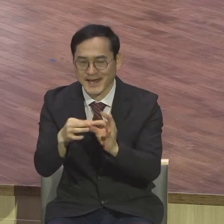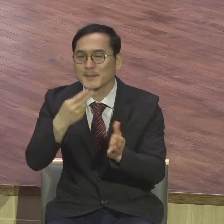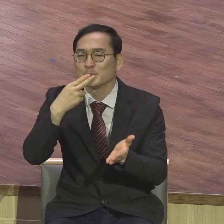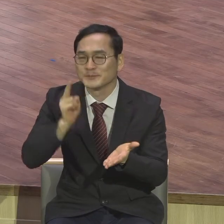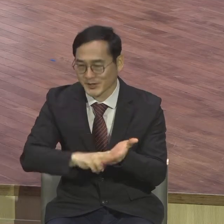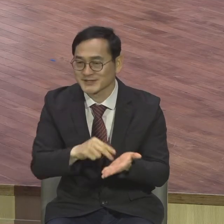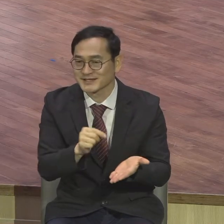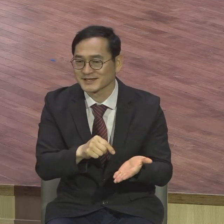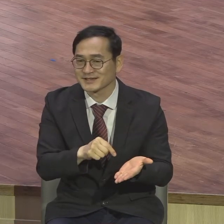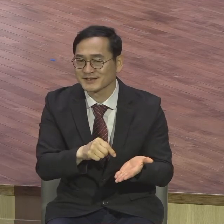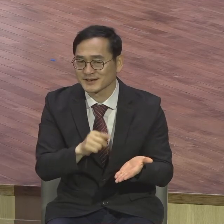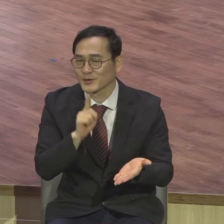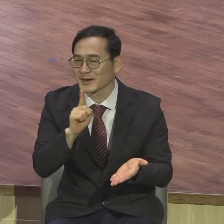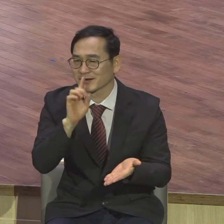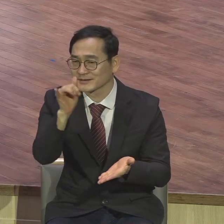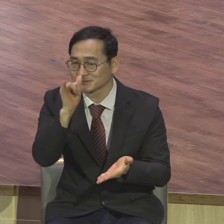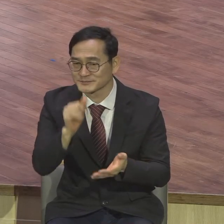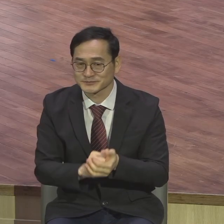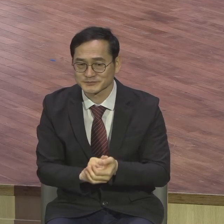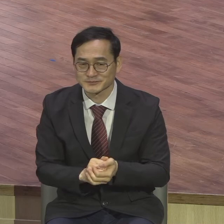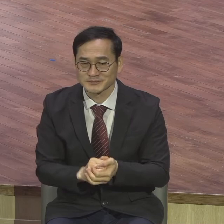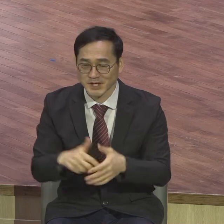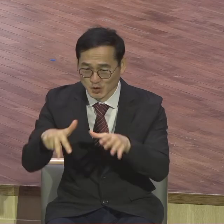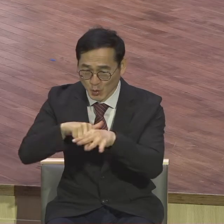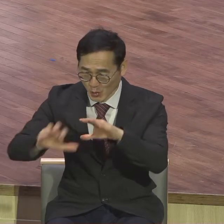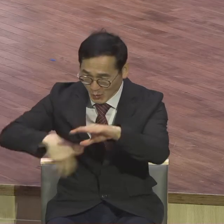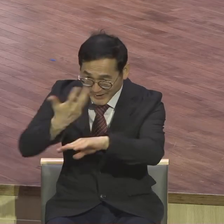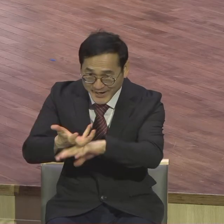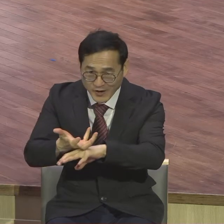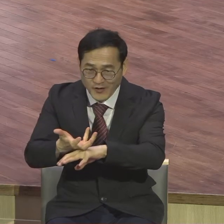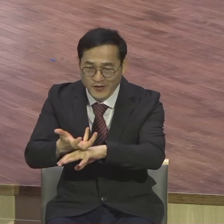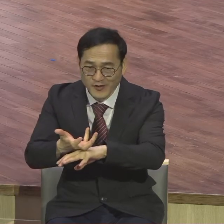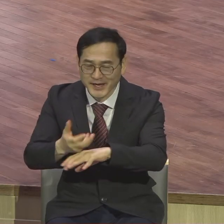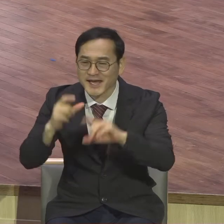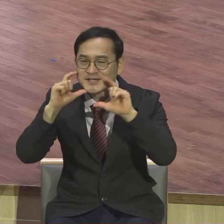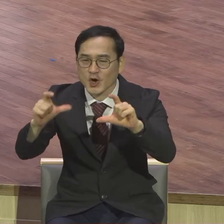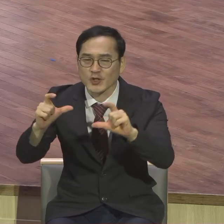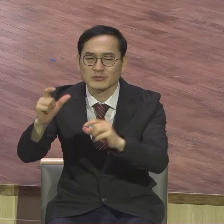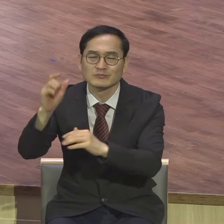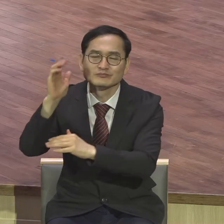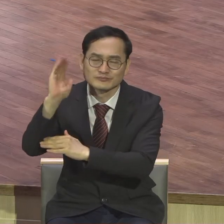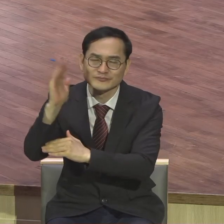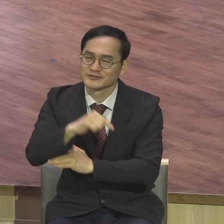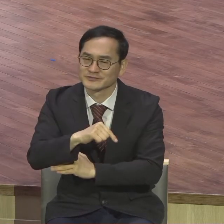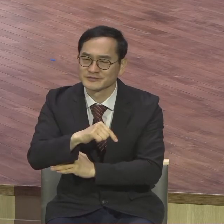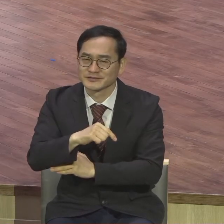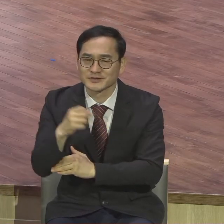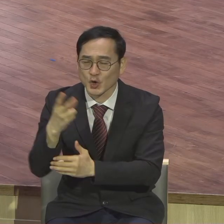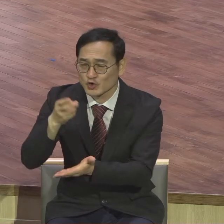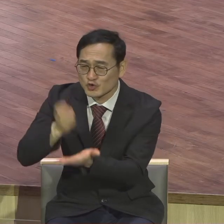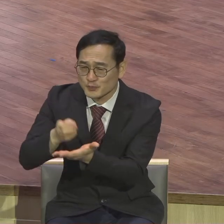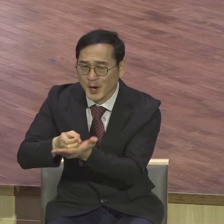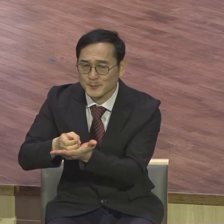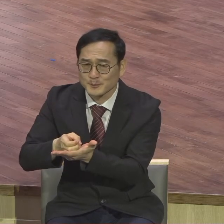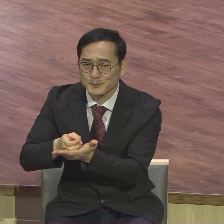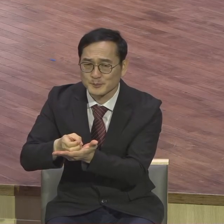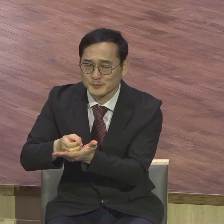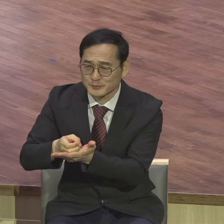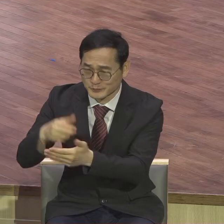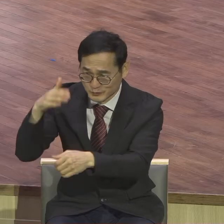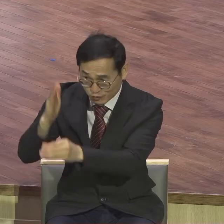해방, 종교개혁의 선언물이라, 또 율법주의에 대한